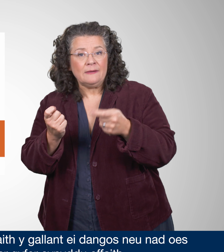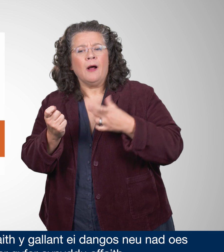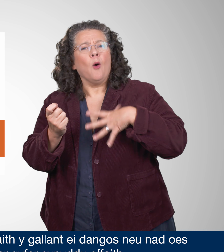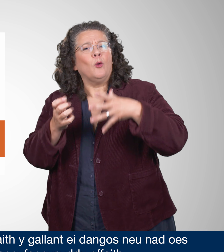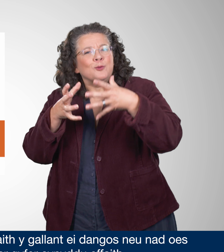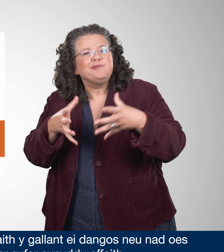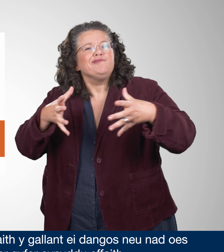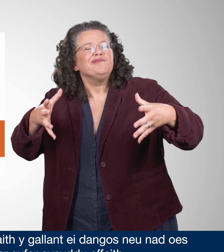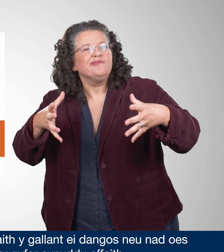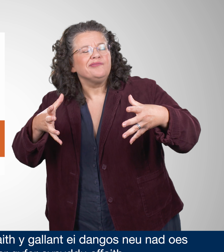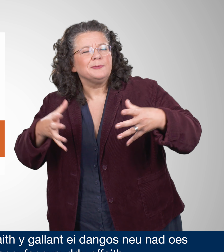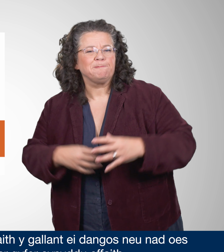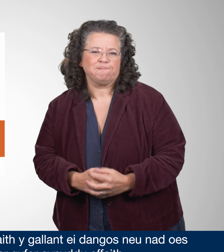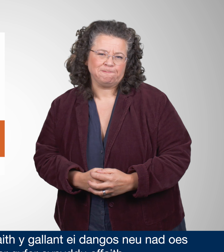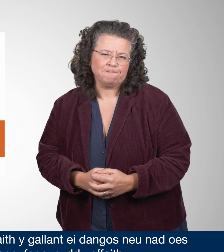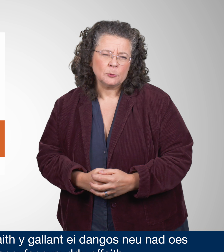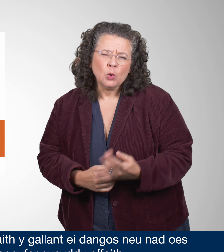gyfer cynyddu effaith.